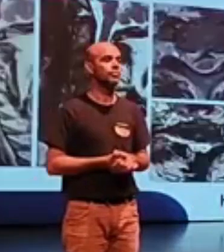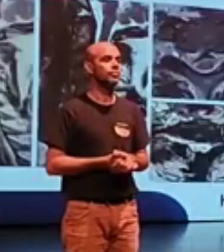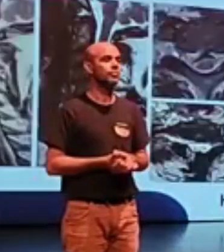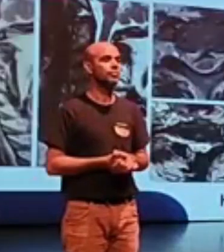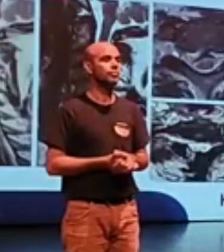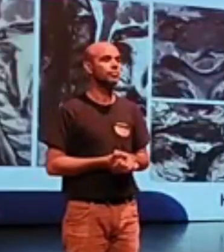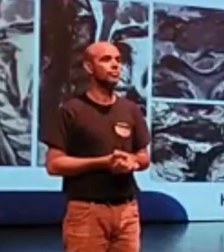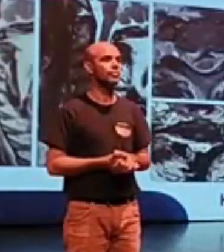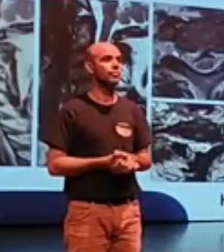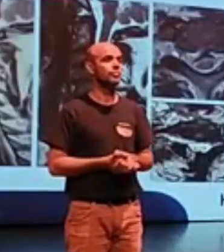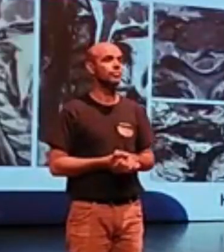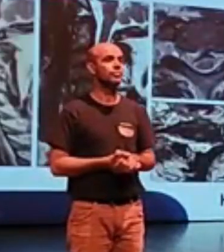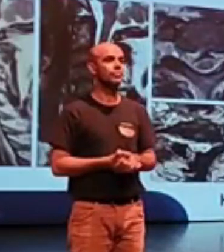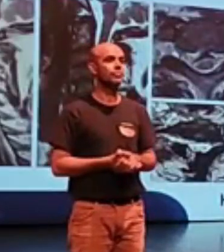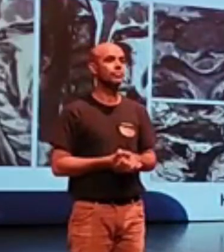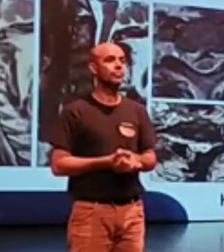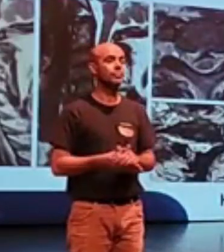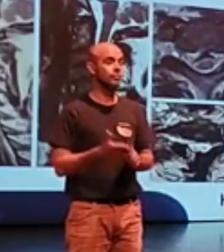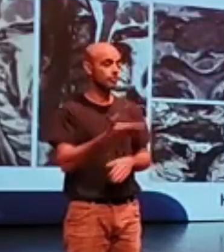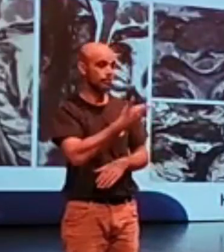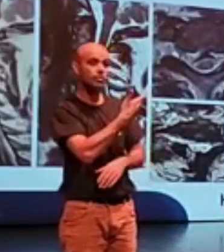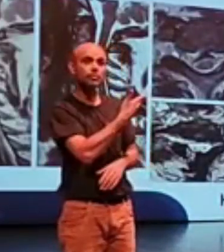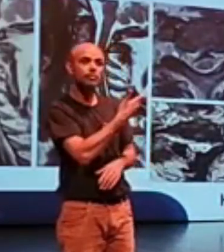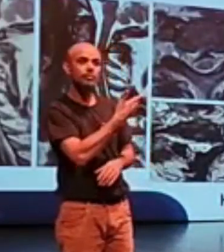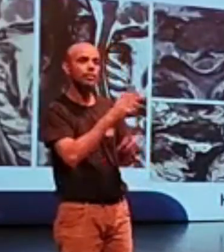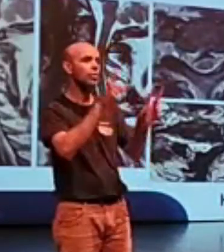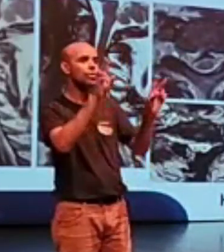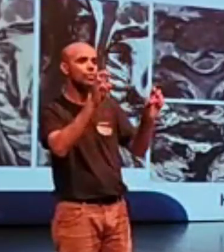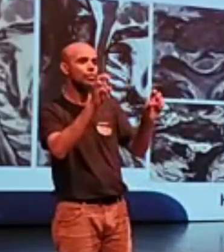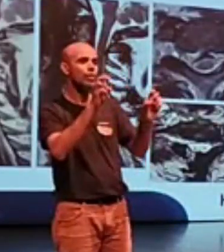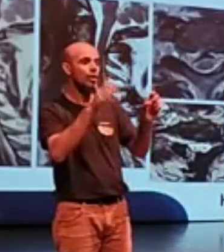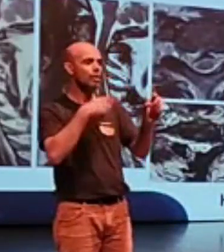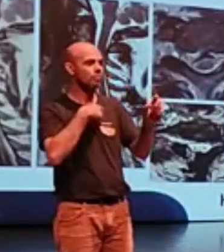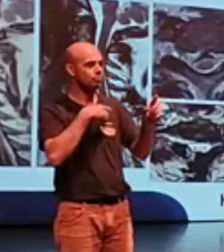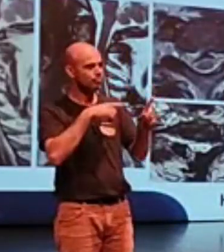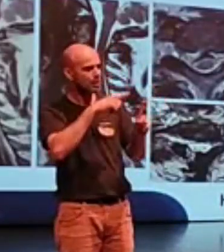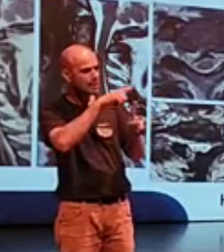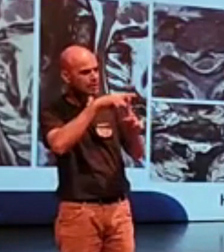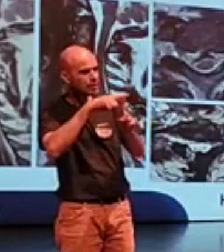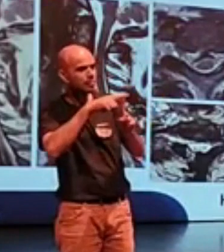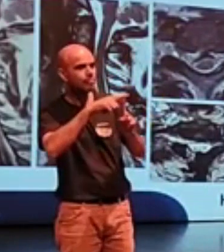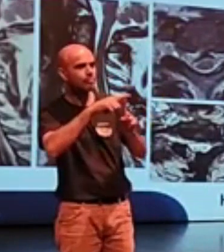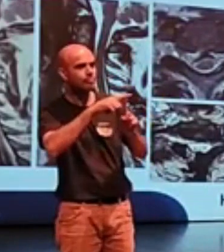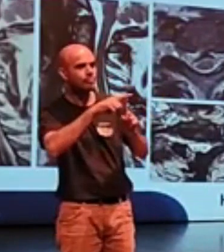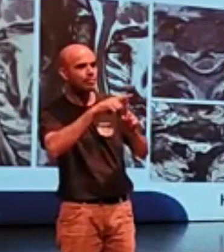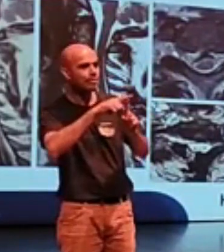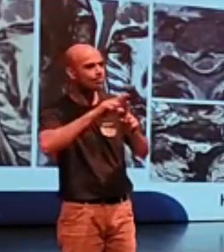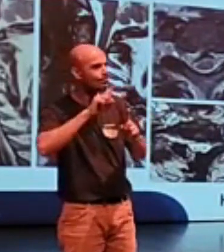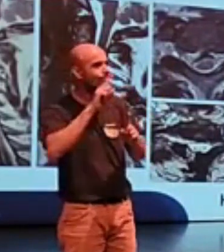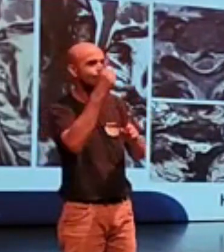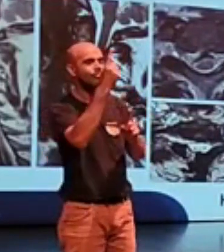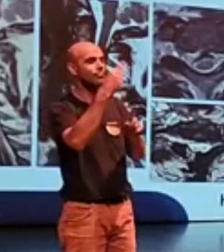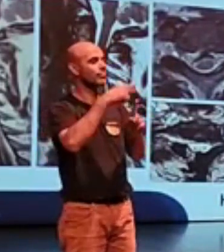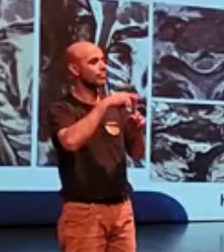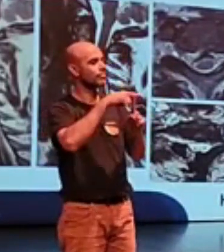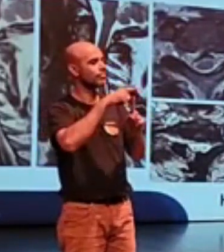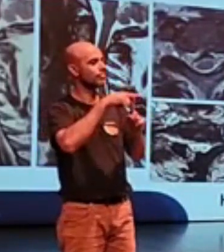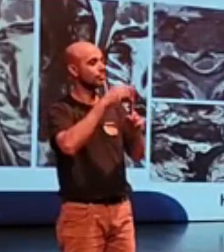E tem um acesso em 7 milímetros. E aqui é um caso um pouco mais significativo para mim, principalmente. Deixa eu ver se vai